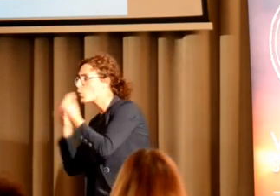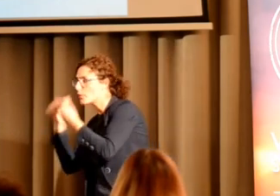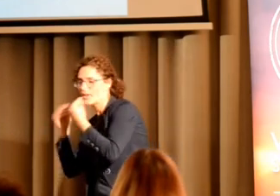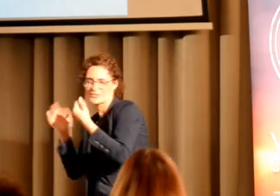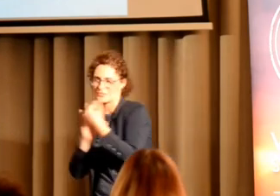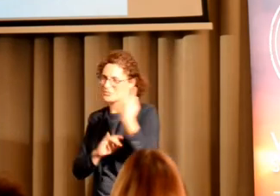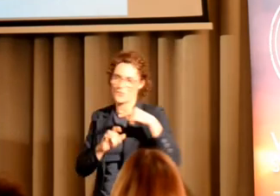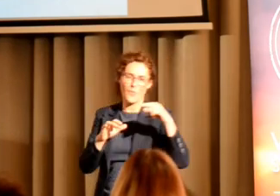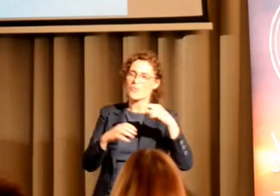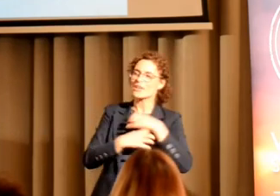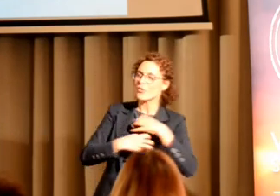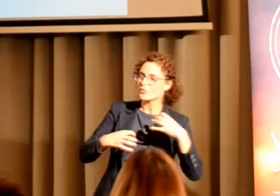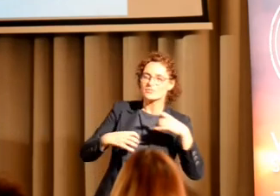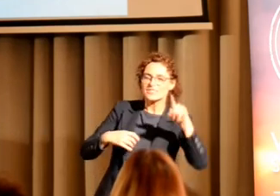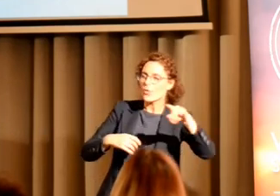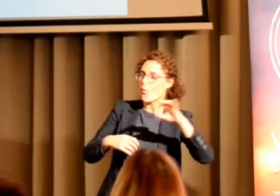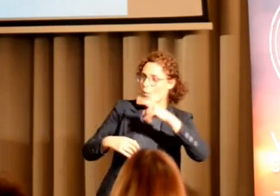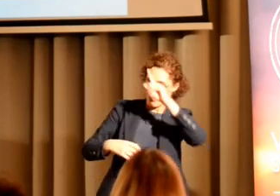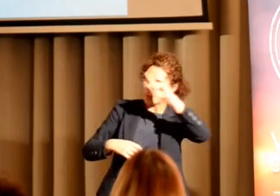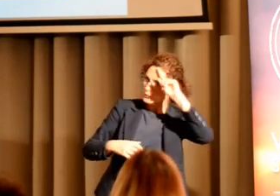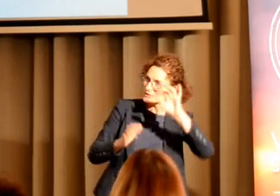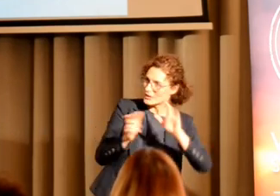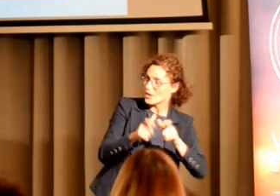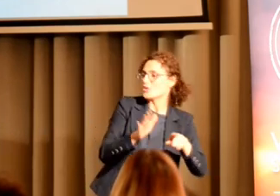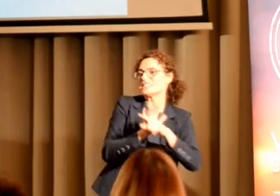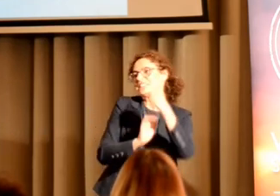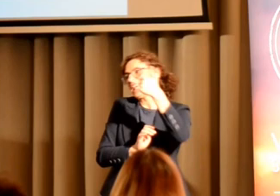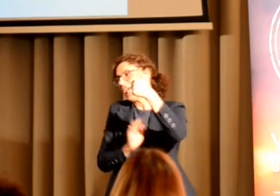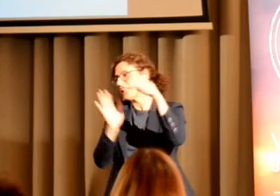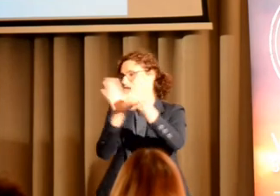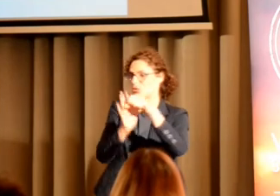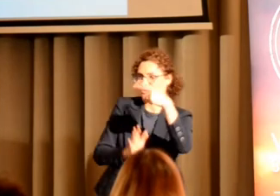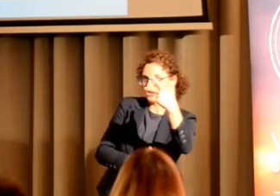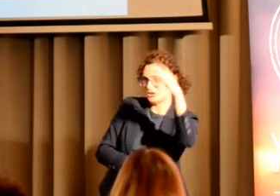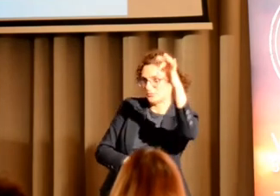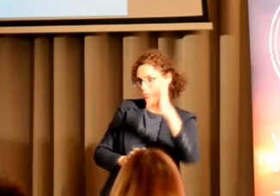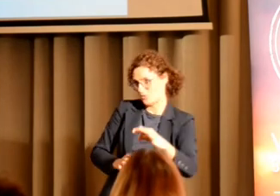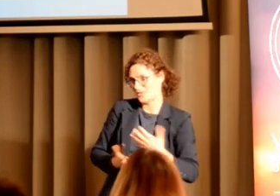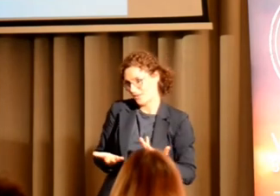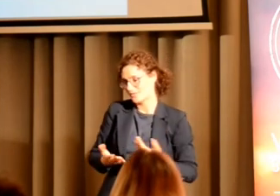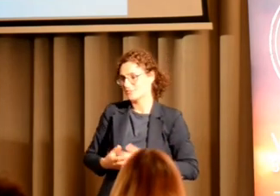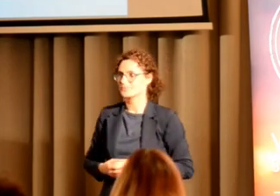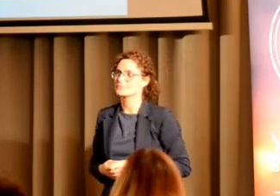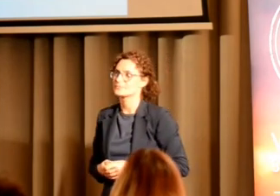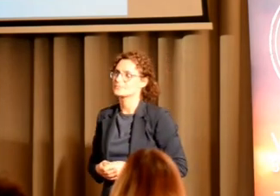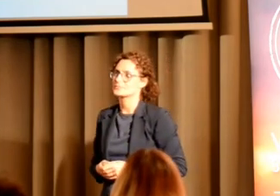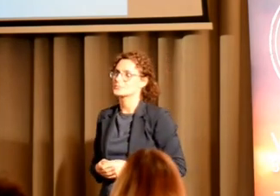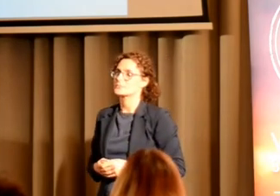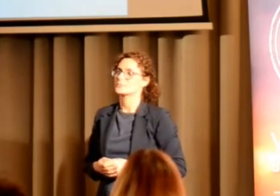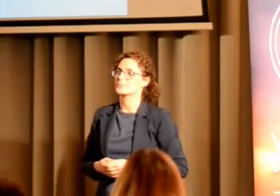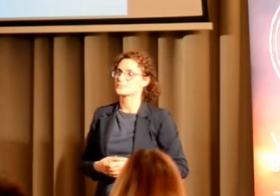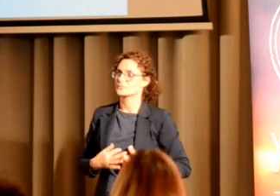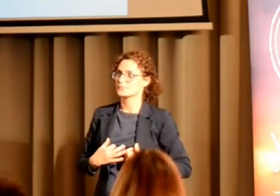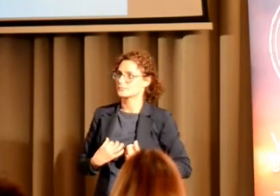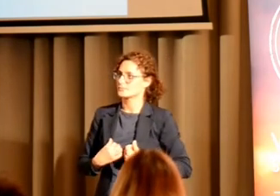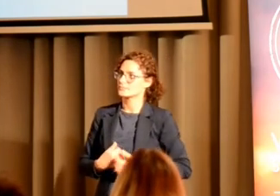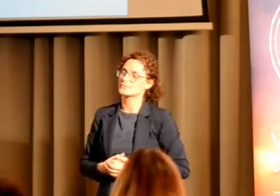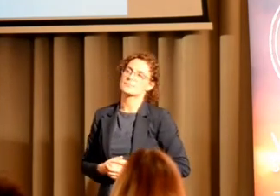zjedzonego pożywienia. Jest to 1-3% biomasy. I